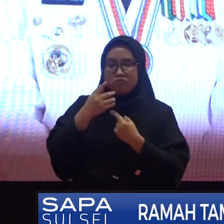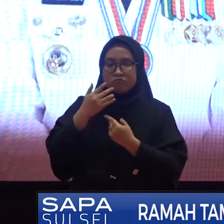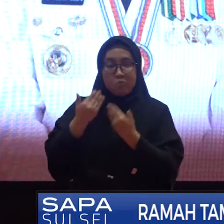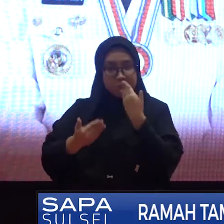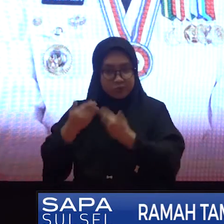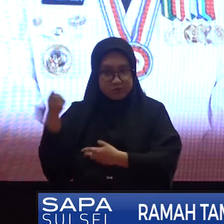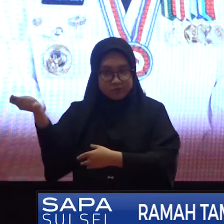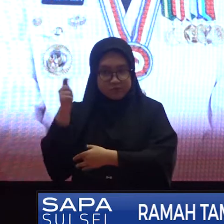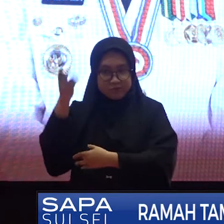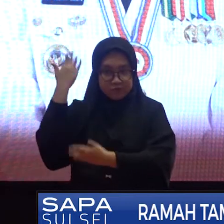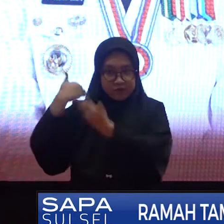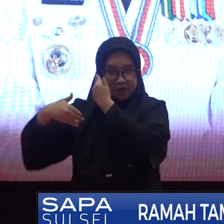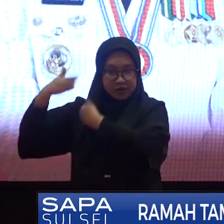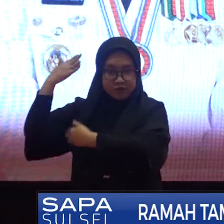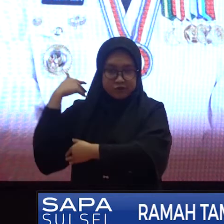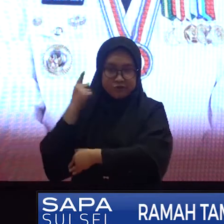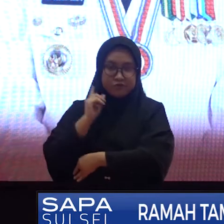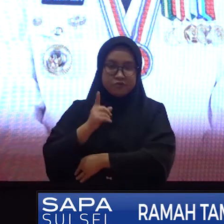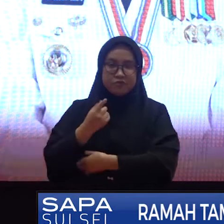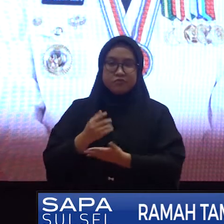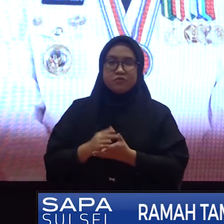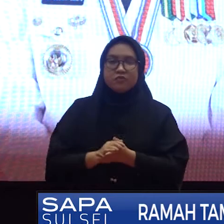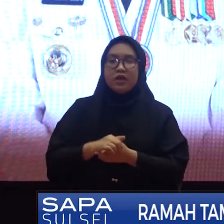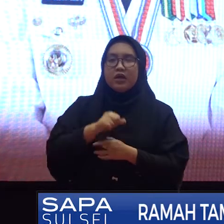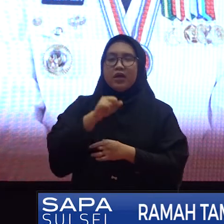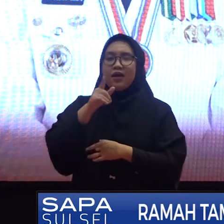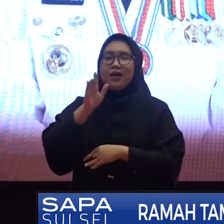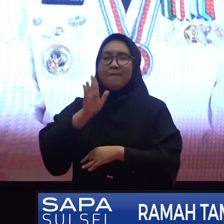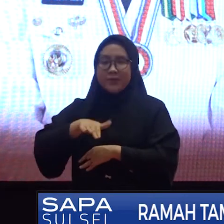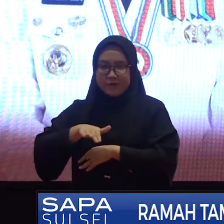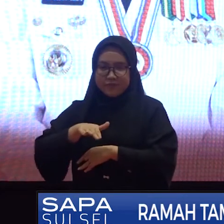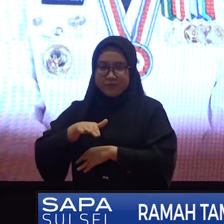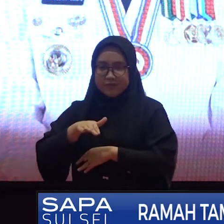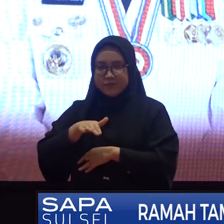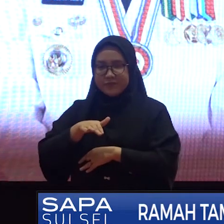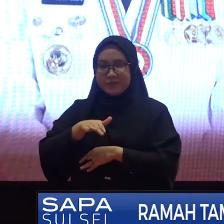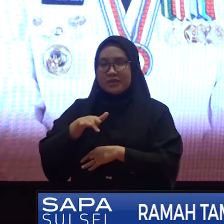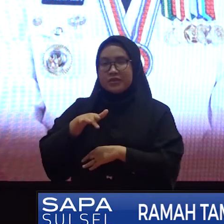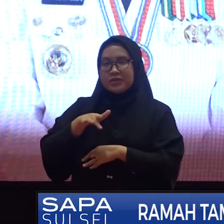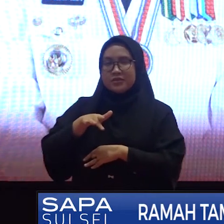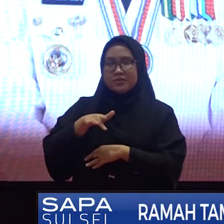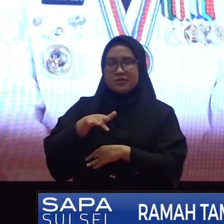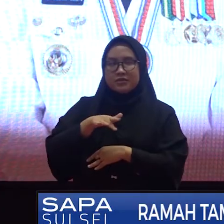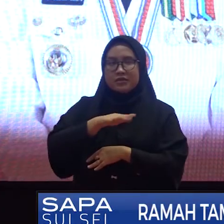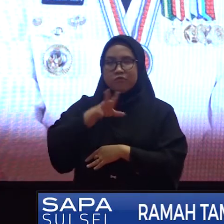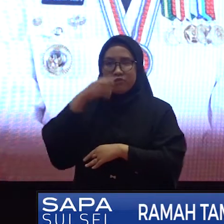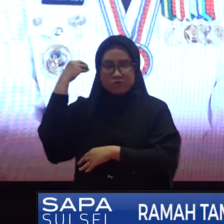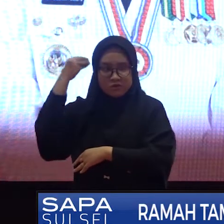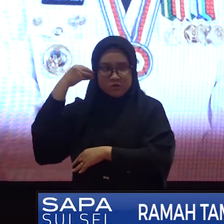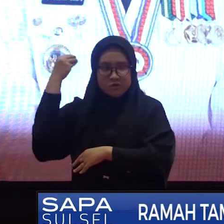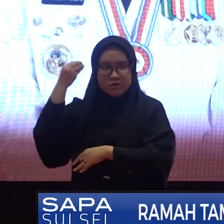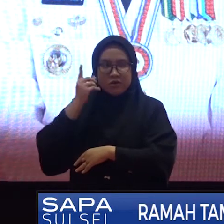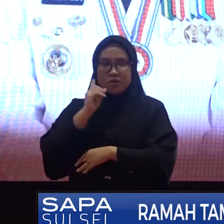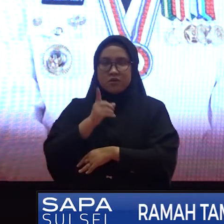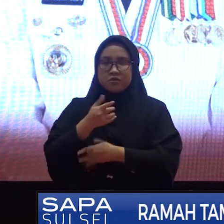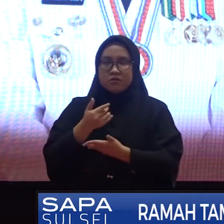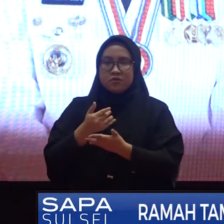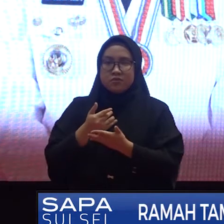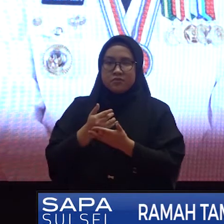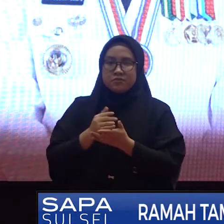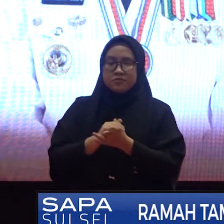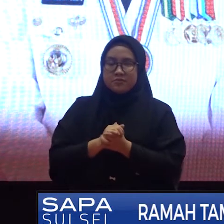lalu kita 5,99 hampir 6 sebuah angka psikologi pasti dapat teguran